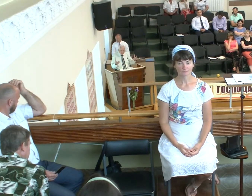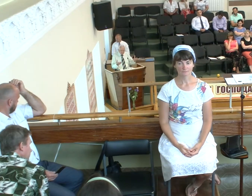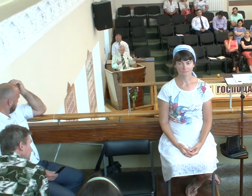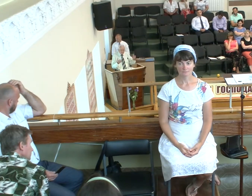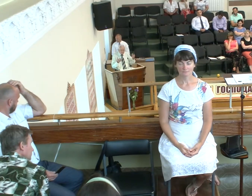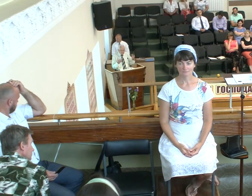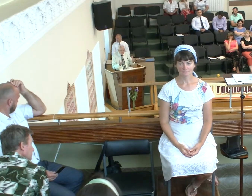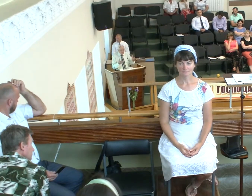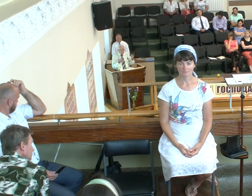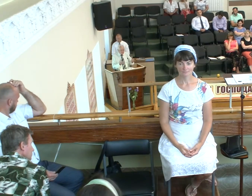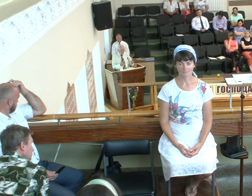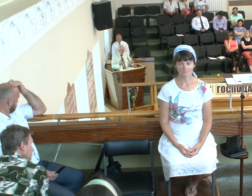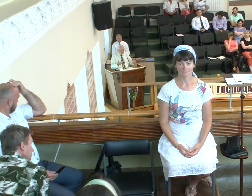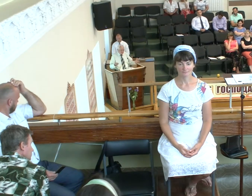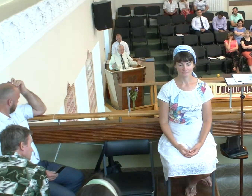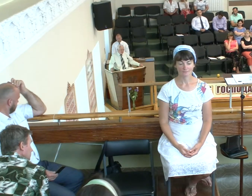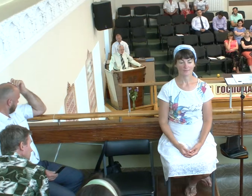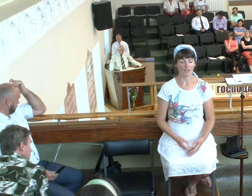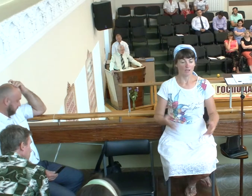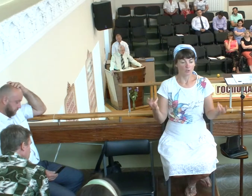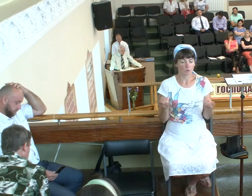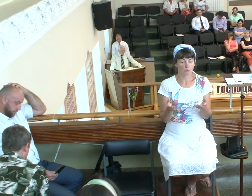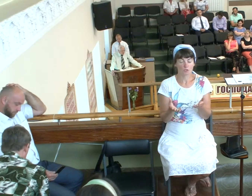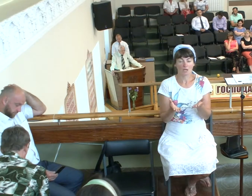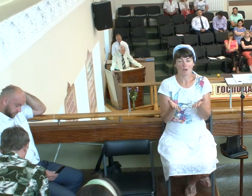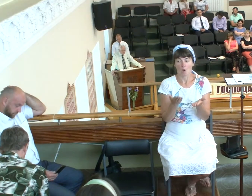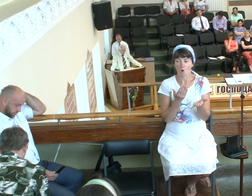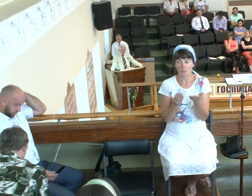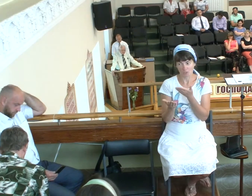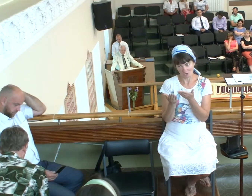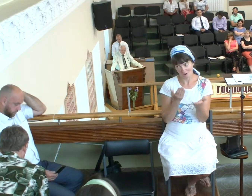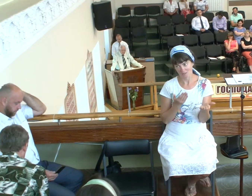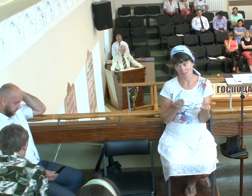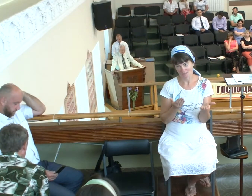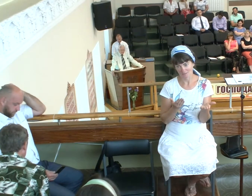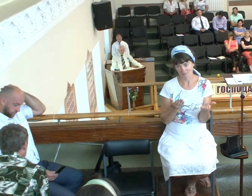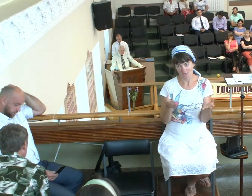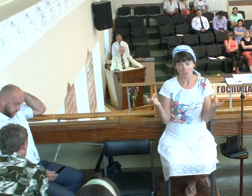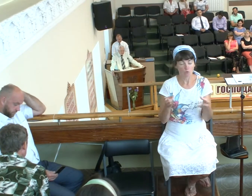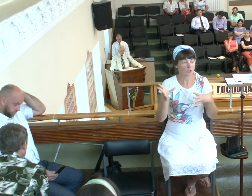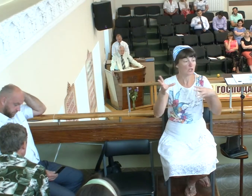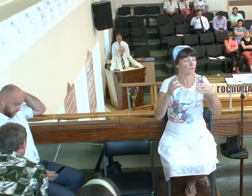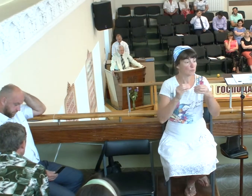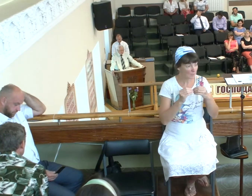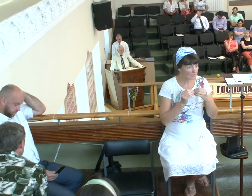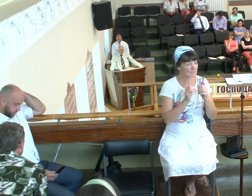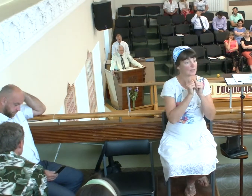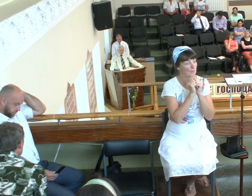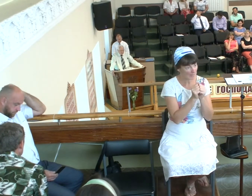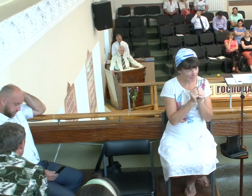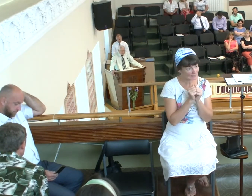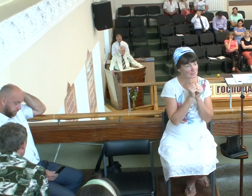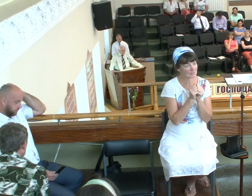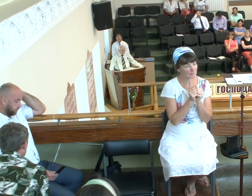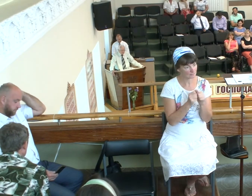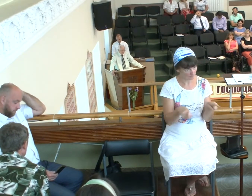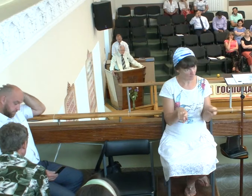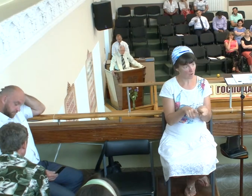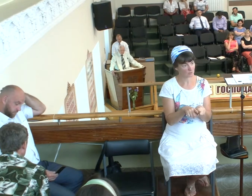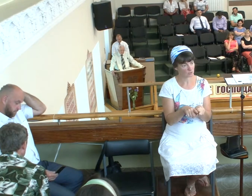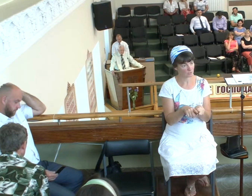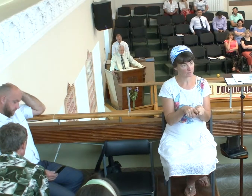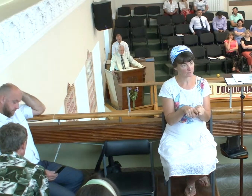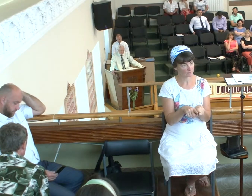Не забывать нужды в общении, не забывать нужды в совместных молитвах, в совместном нашем общении,